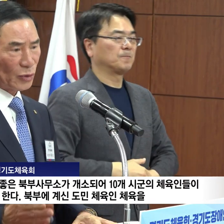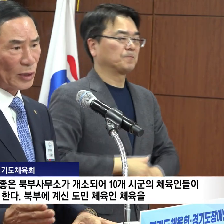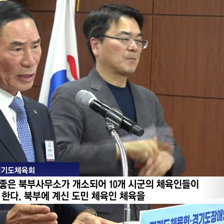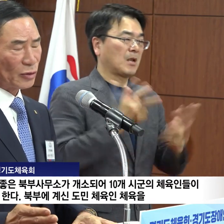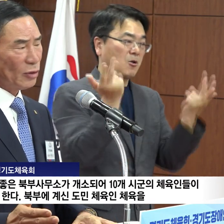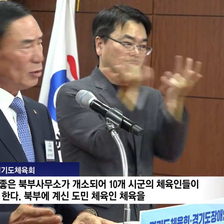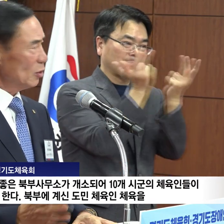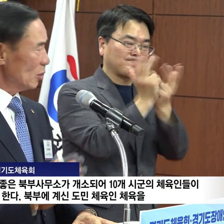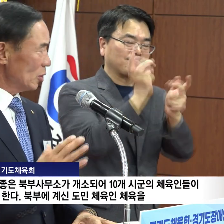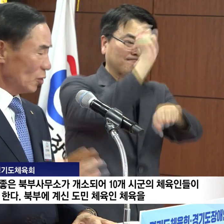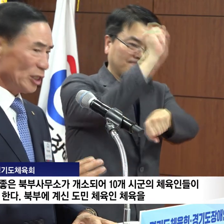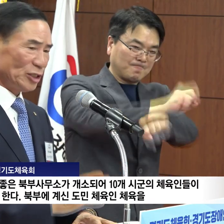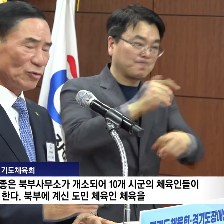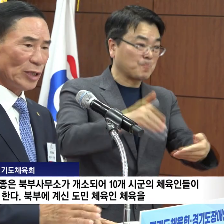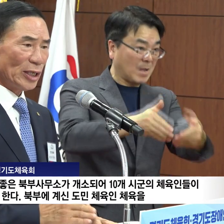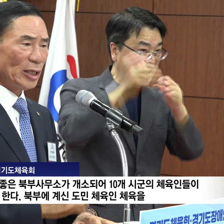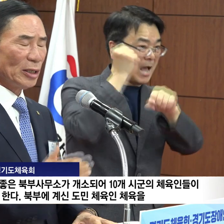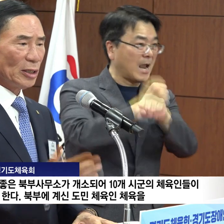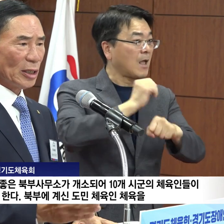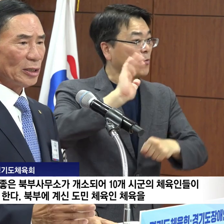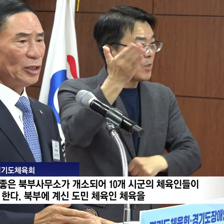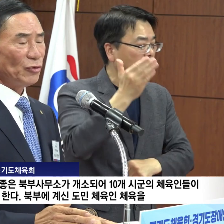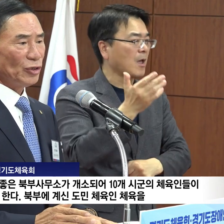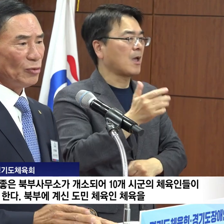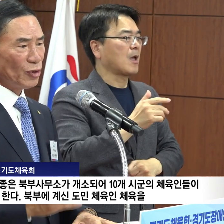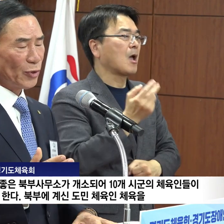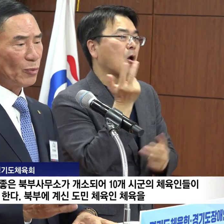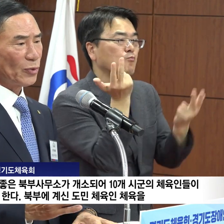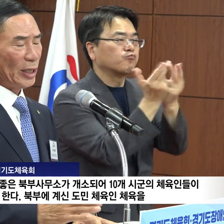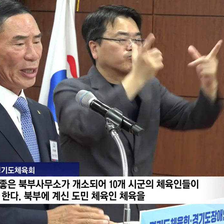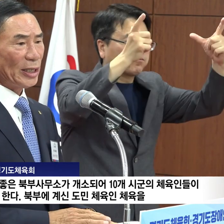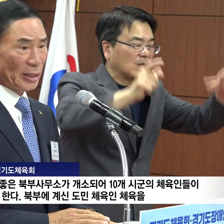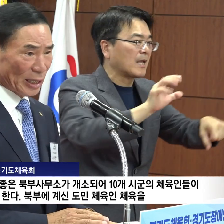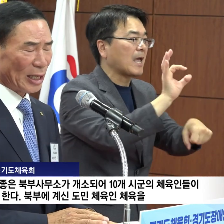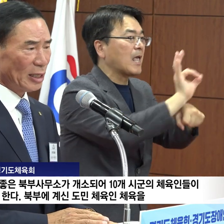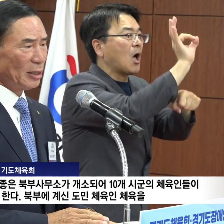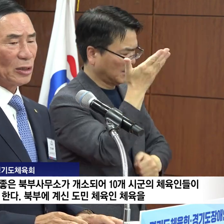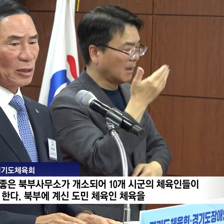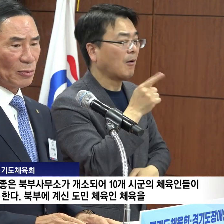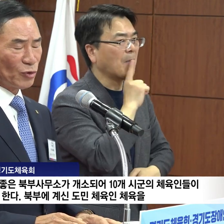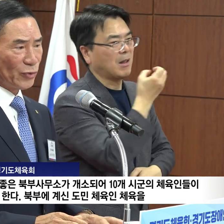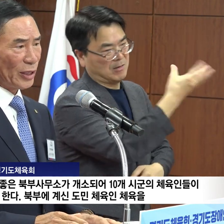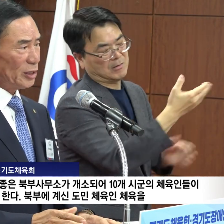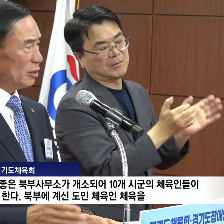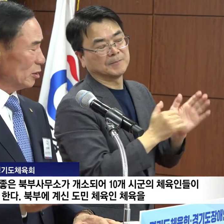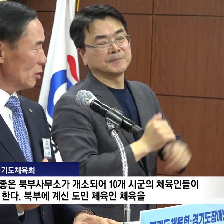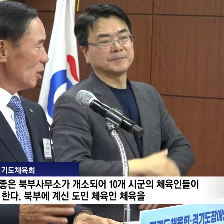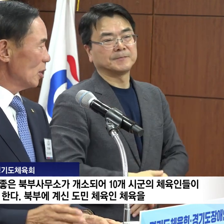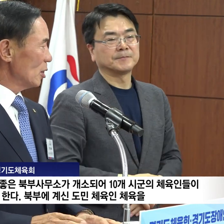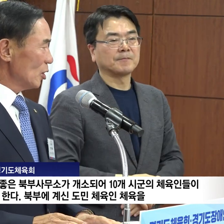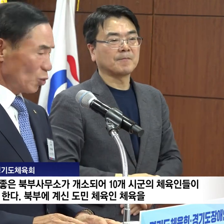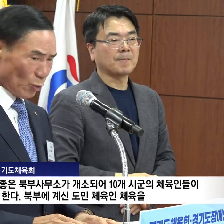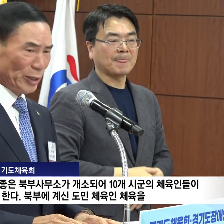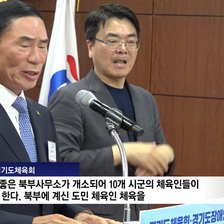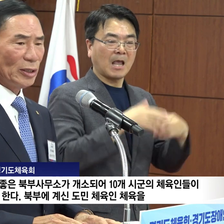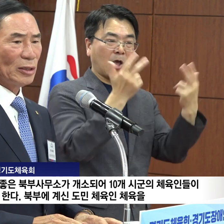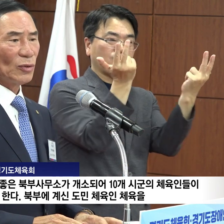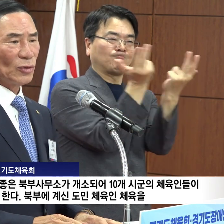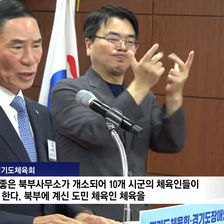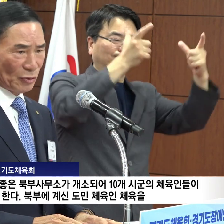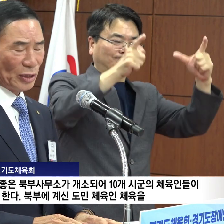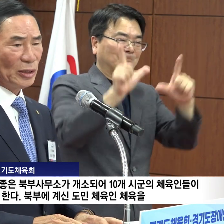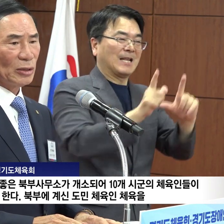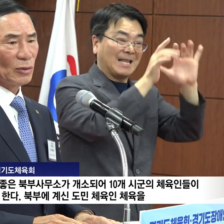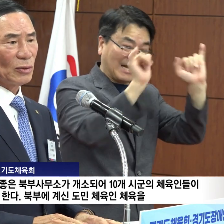북부사무소 개소가 돼서 10개 시군에 체육인들이 불편하게 해야 된다. 북부에 계신 도민